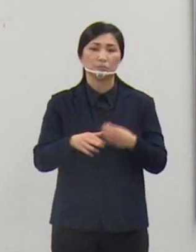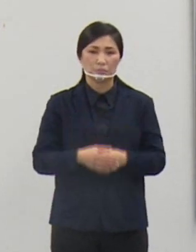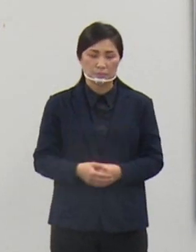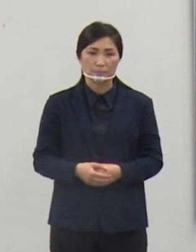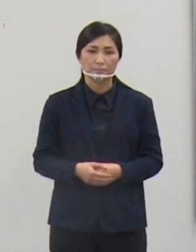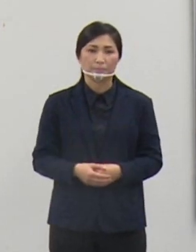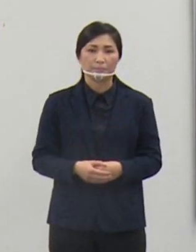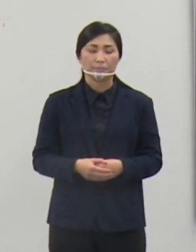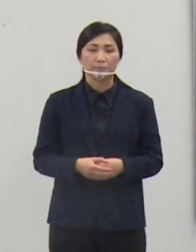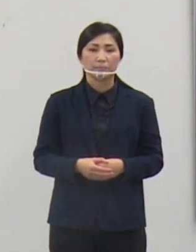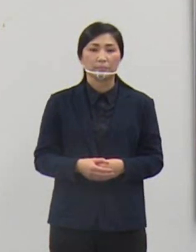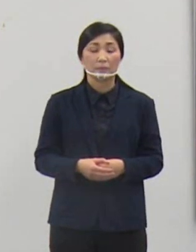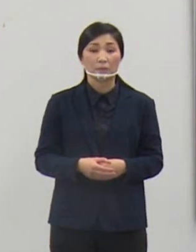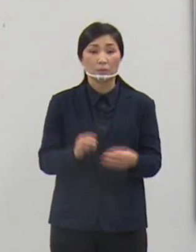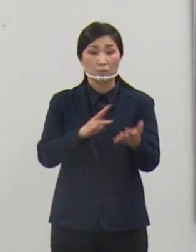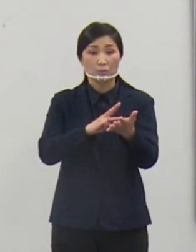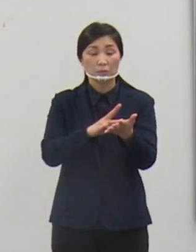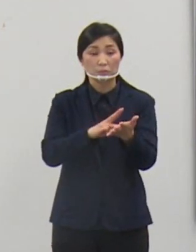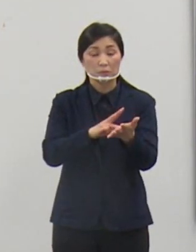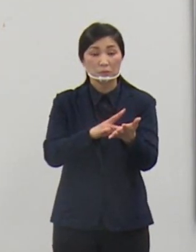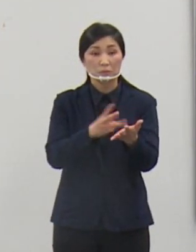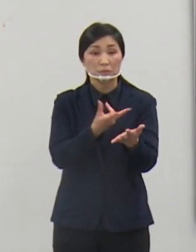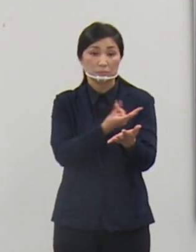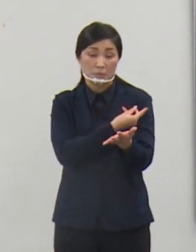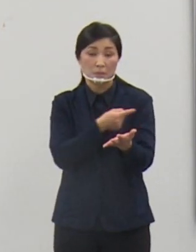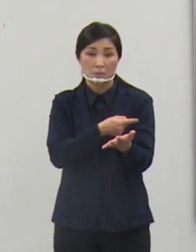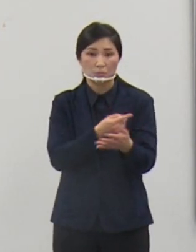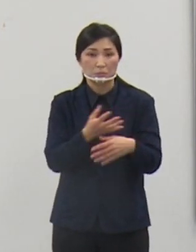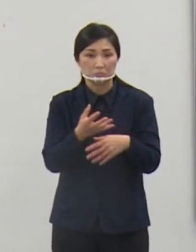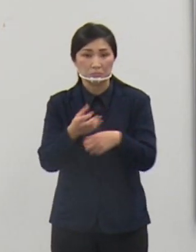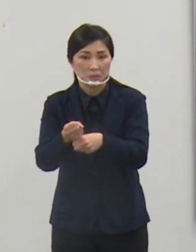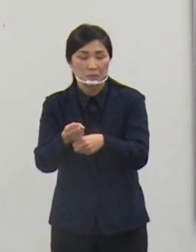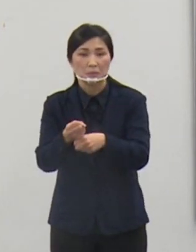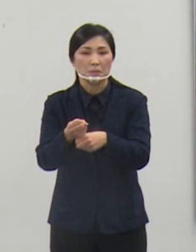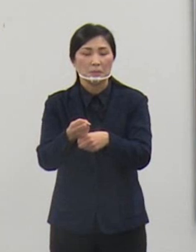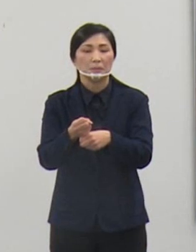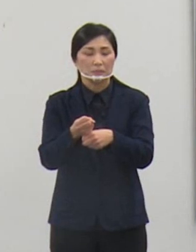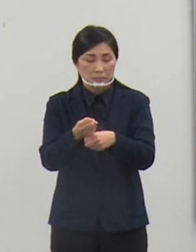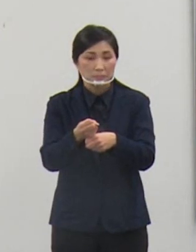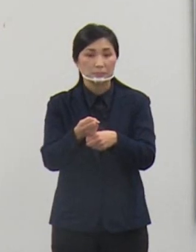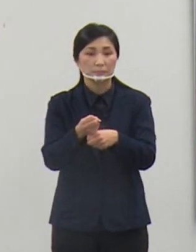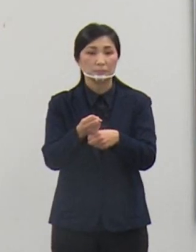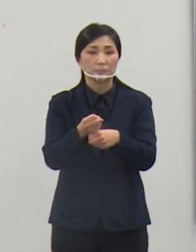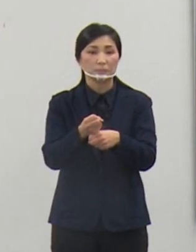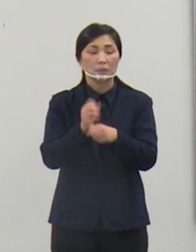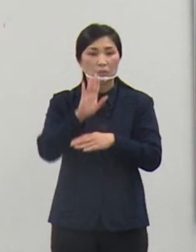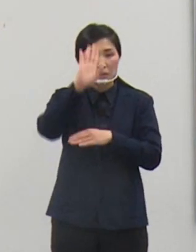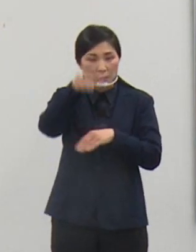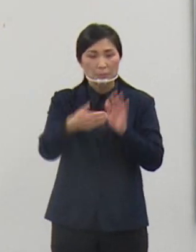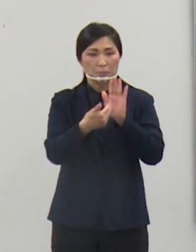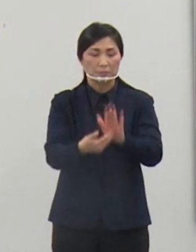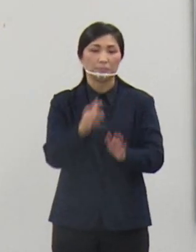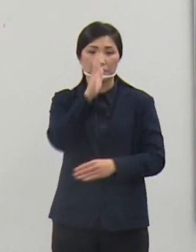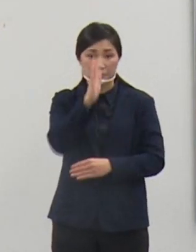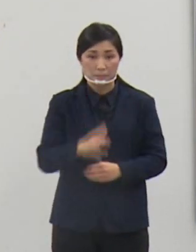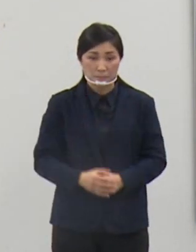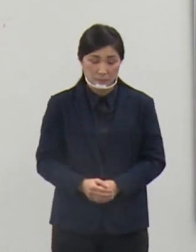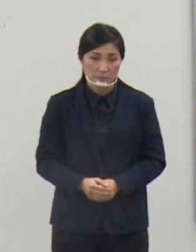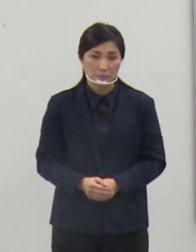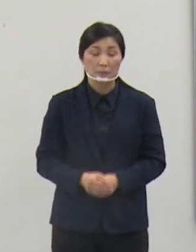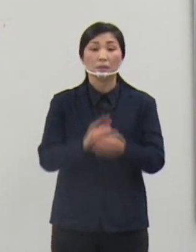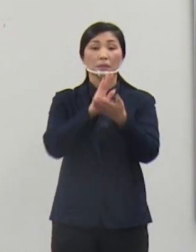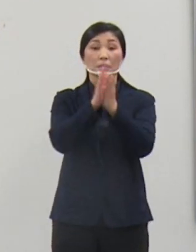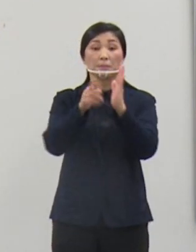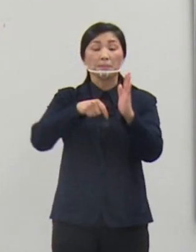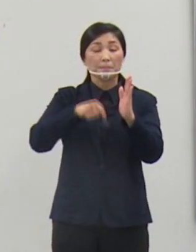信することなく引き続き感染防止に努めていただきますようお願いいたします。新規感染者数は本県ではほとんどゼ